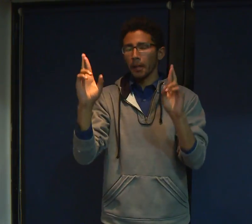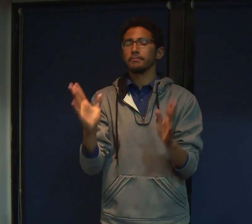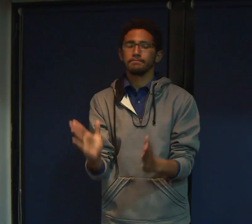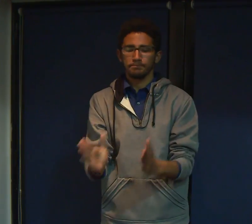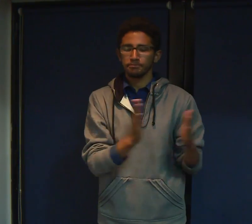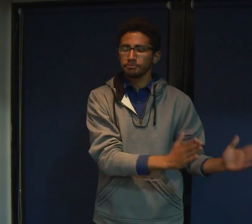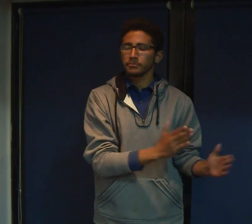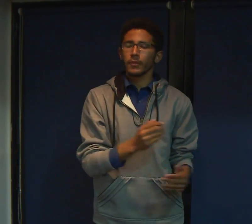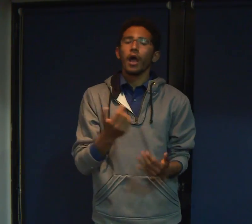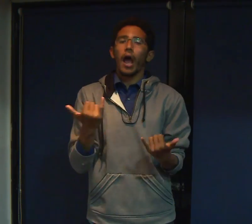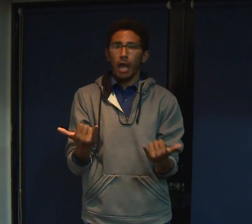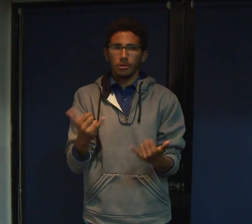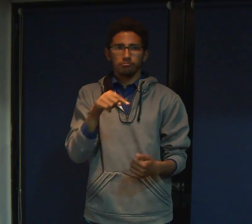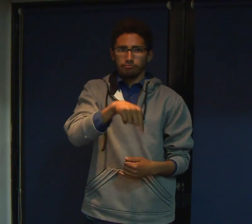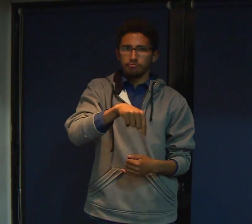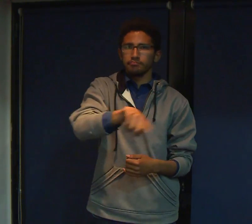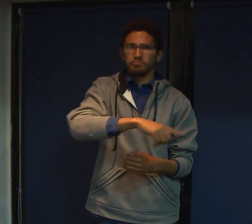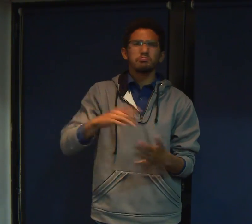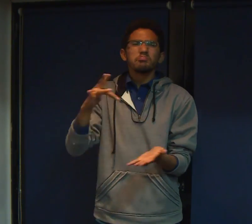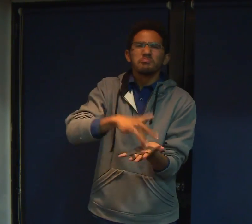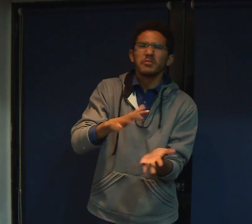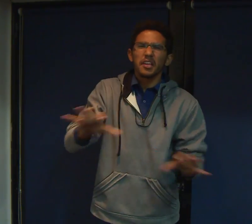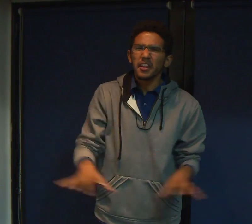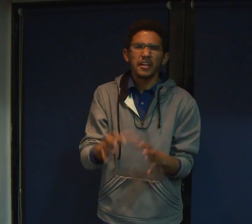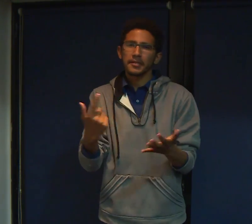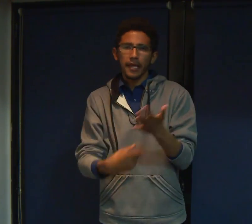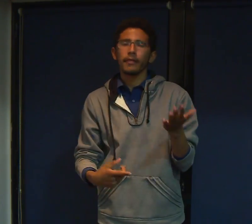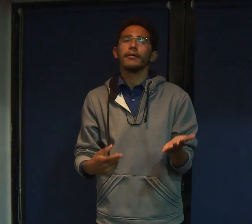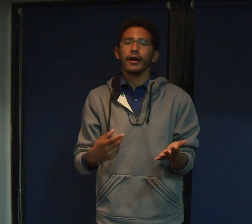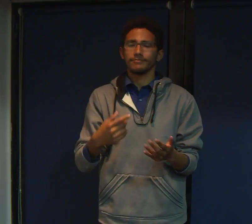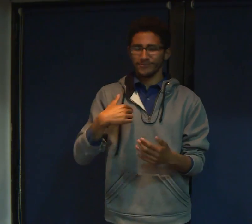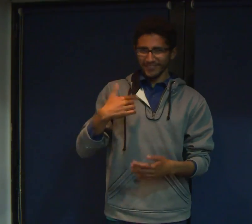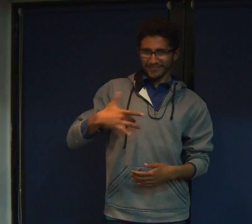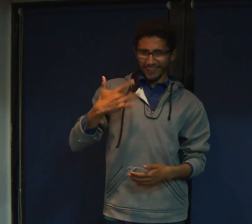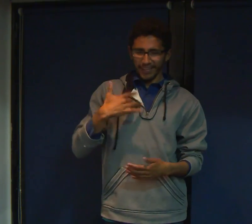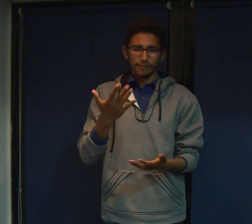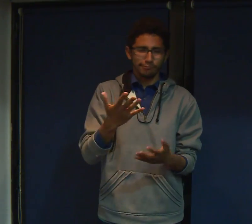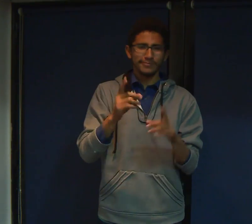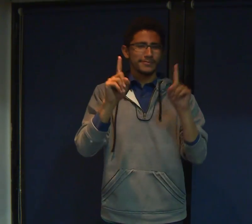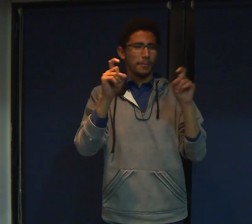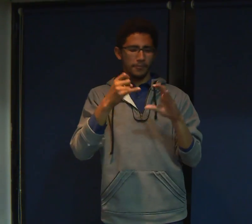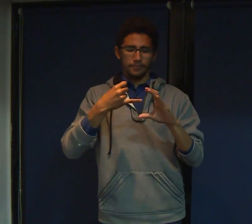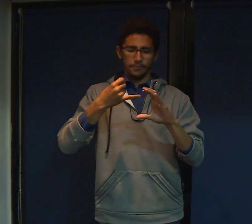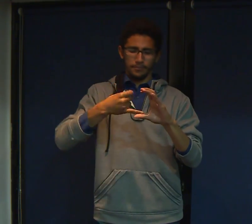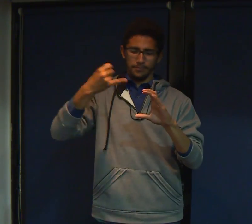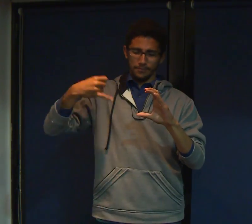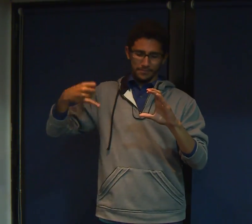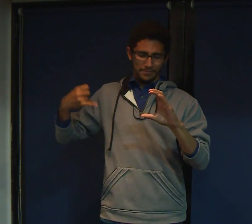estos cafés, especialmente en el que se va a realizar ahora en septiembre, a finales de septiembre.